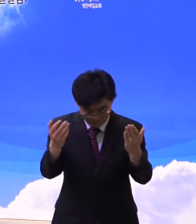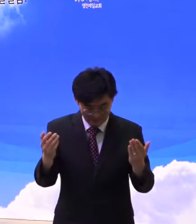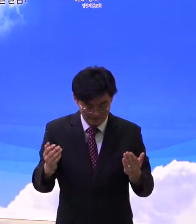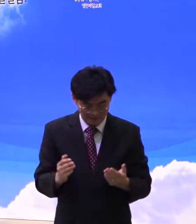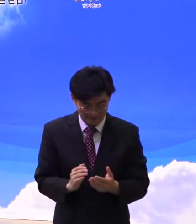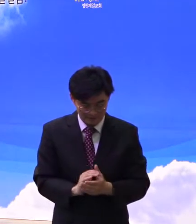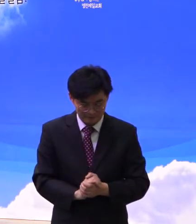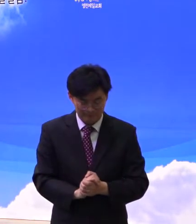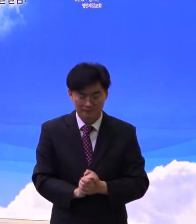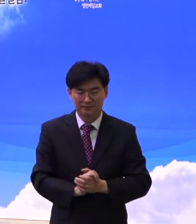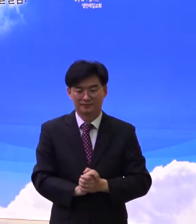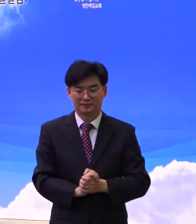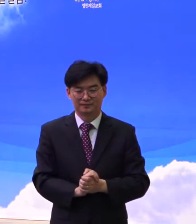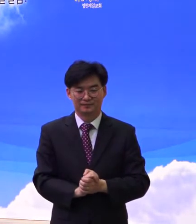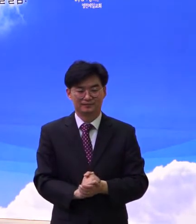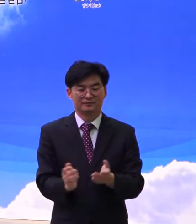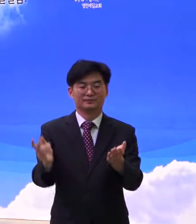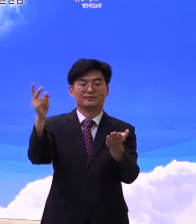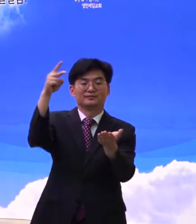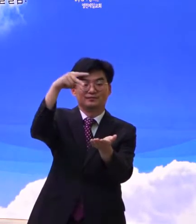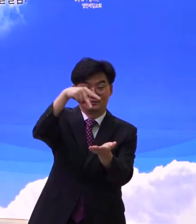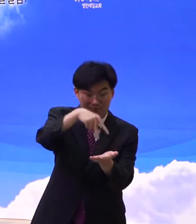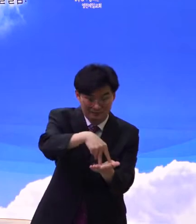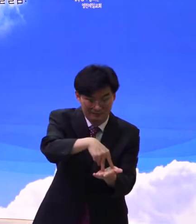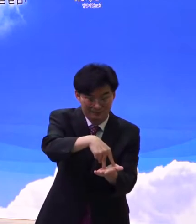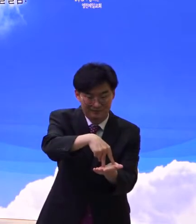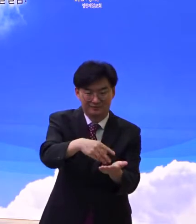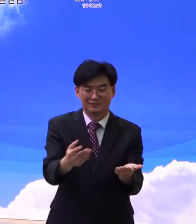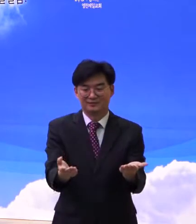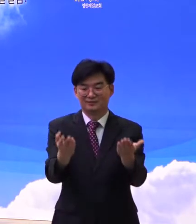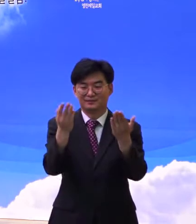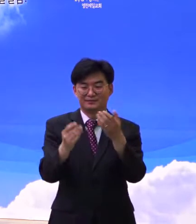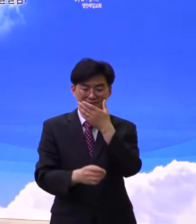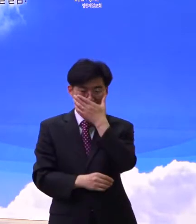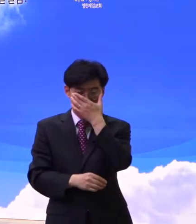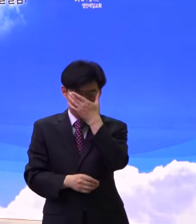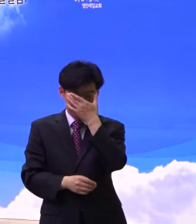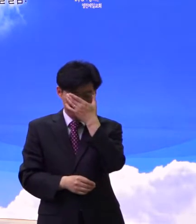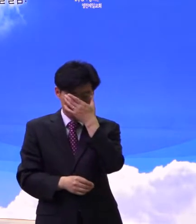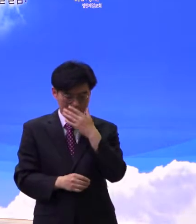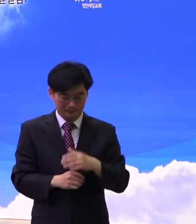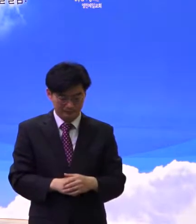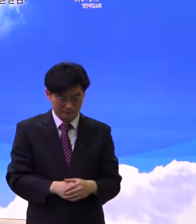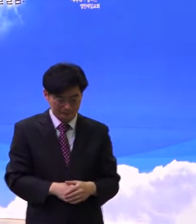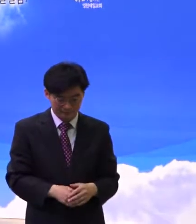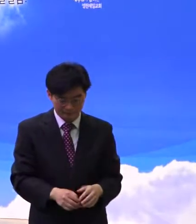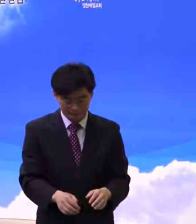아멘. 다 같이 일어나셔서 결단 찬송을 빠르고 힘차게 부르겠습니다.